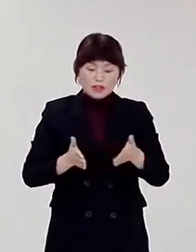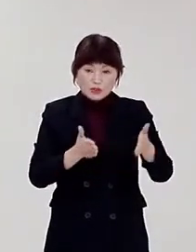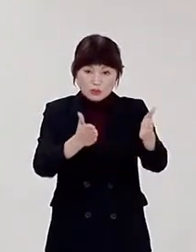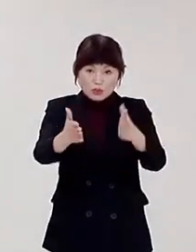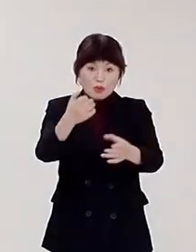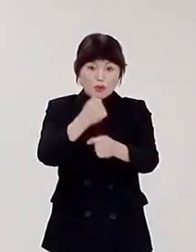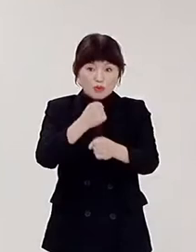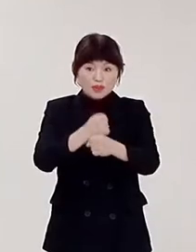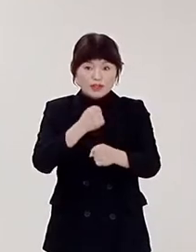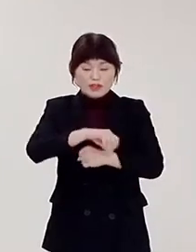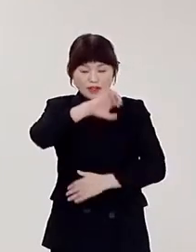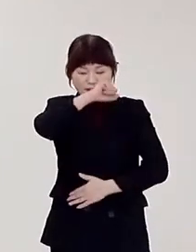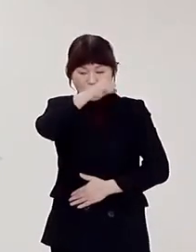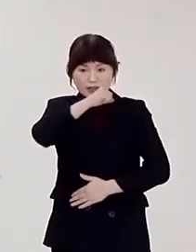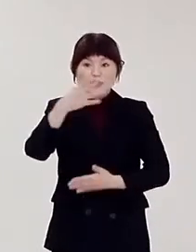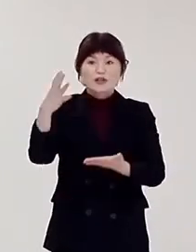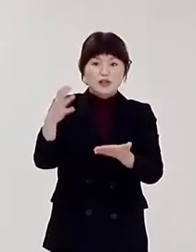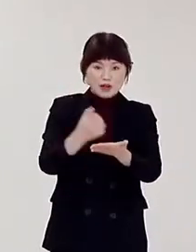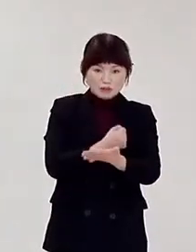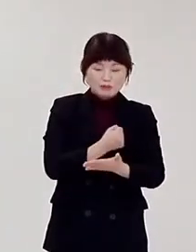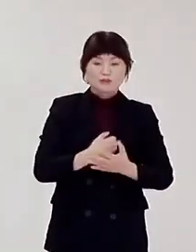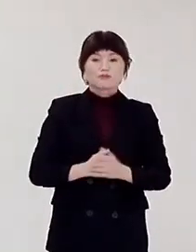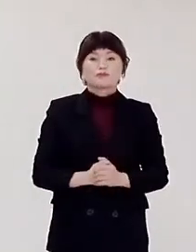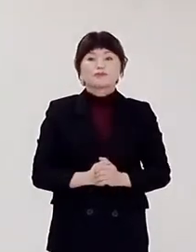예산을 확보하였습니다.